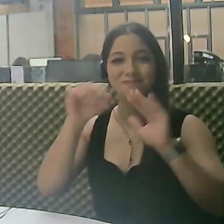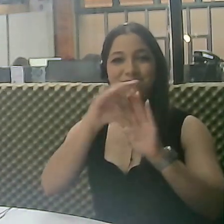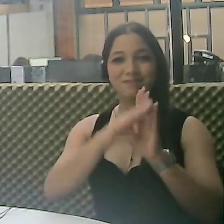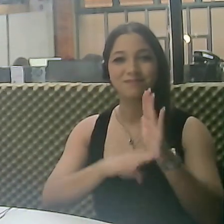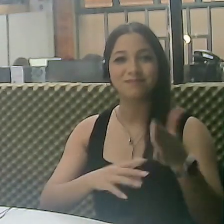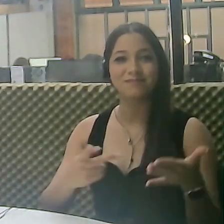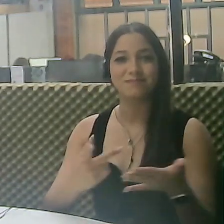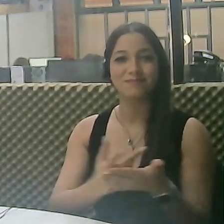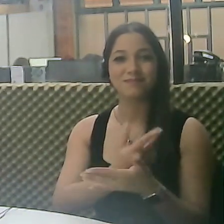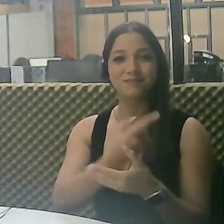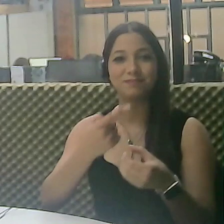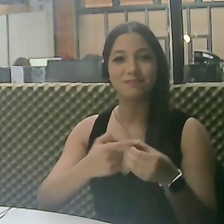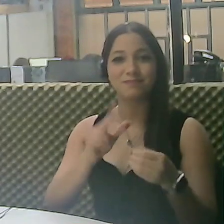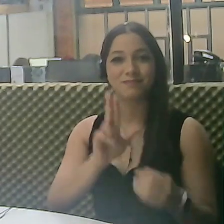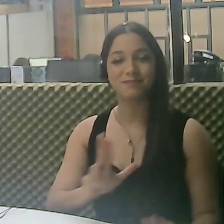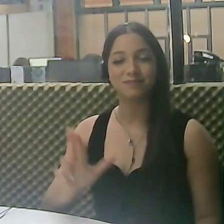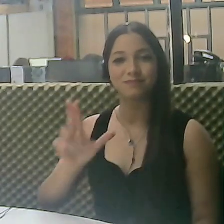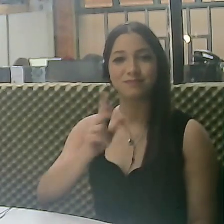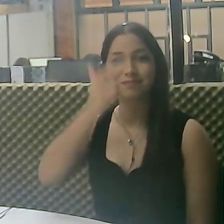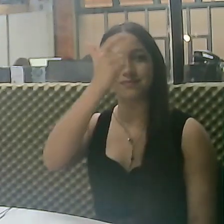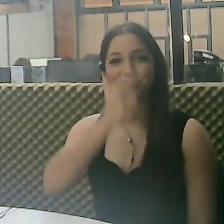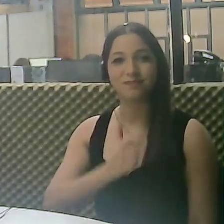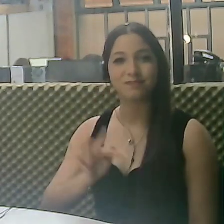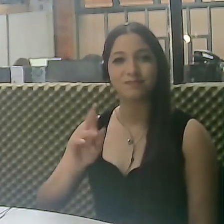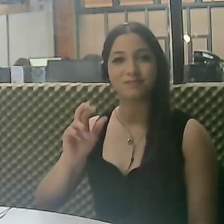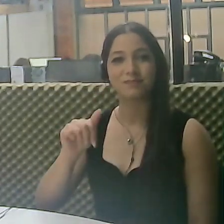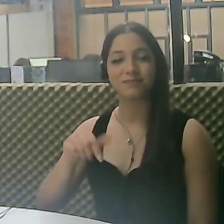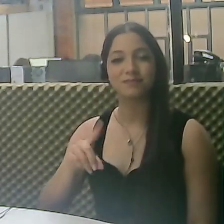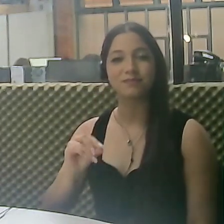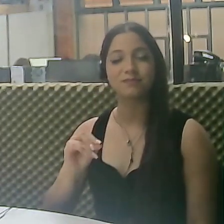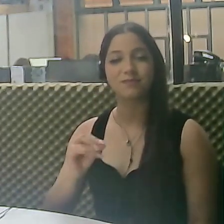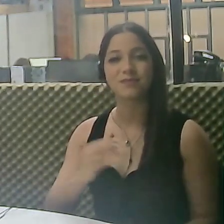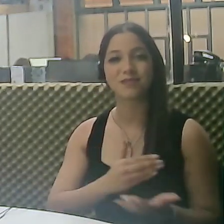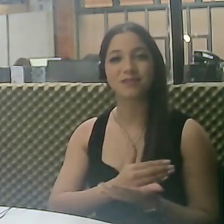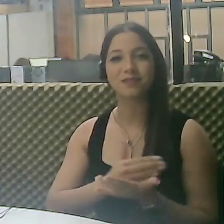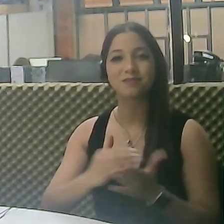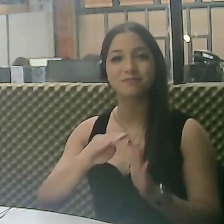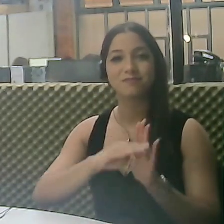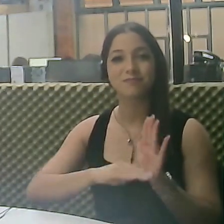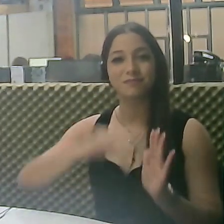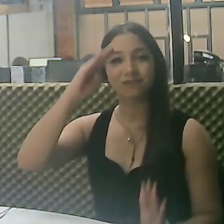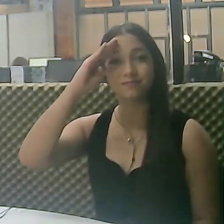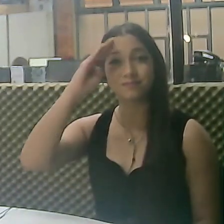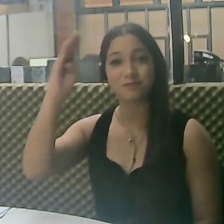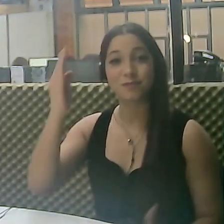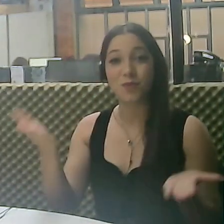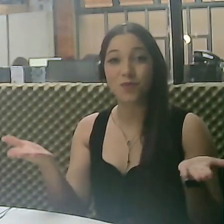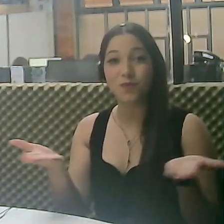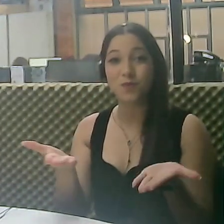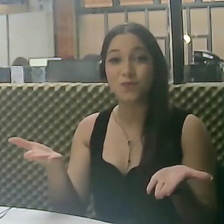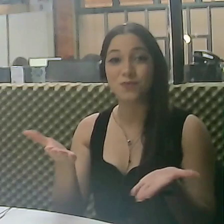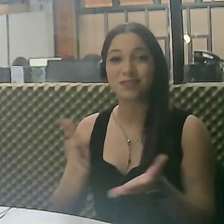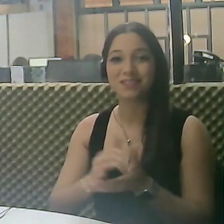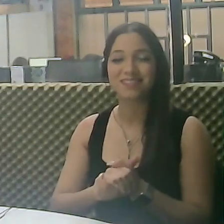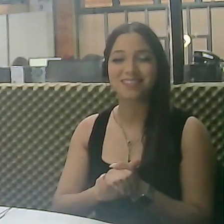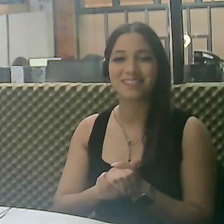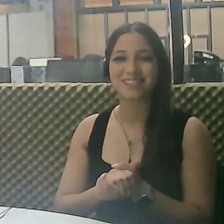notícias sobre o que de fato acontece em Uberlândia. Eu sou o Fernando Cássio. Começamos com os destaques da edição de